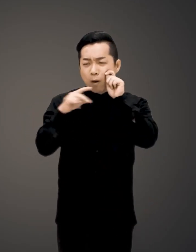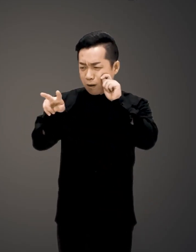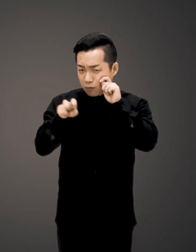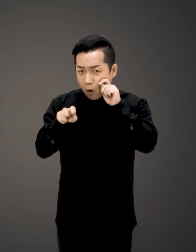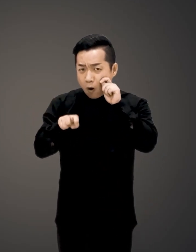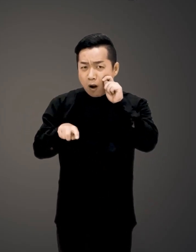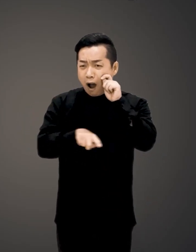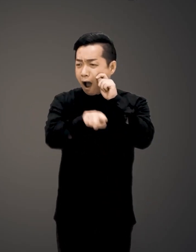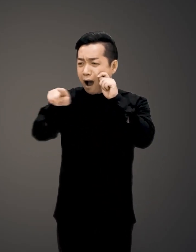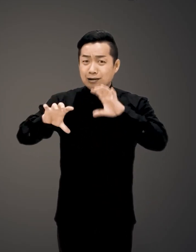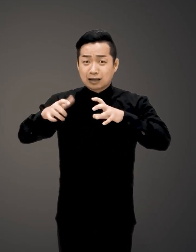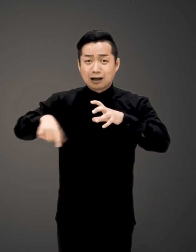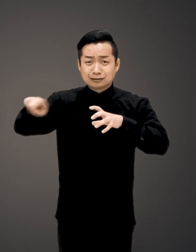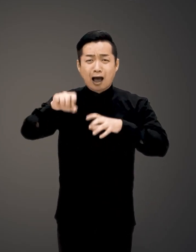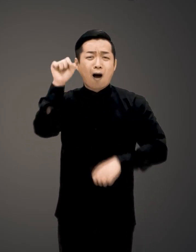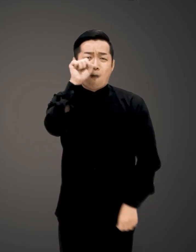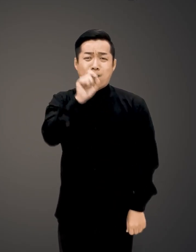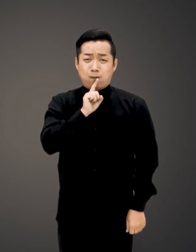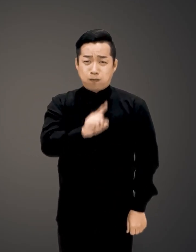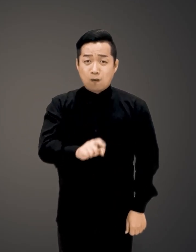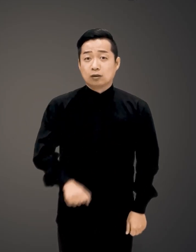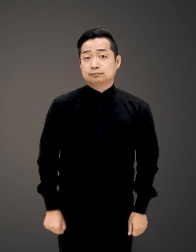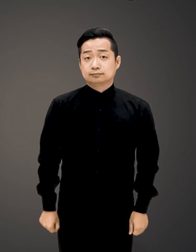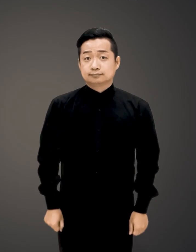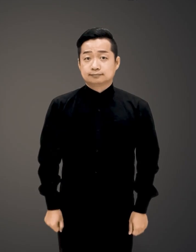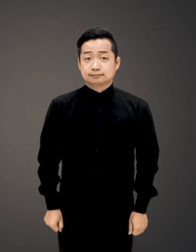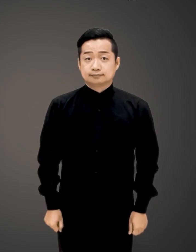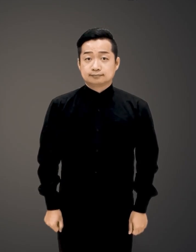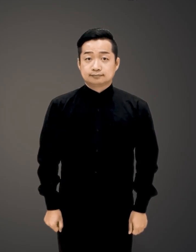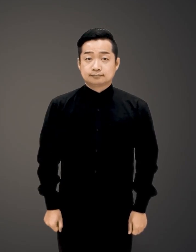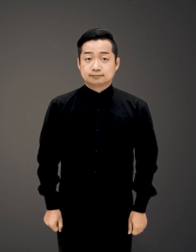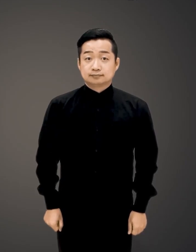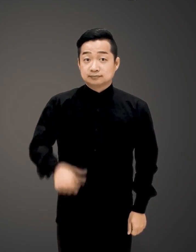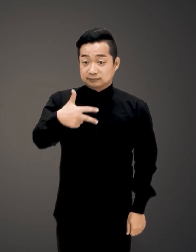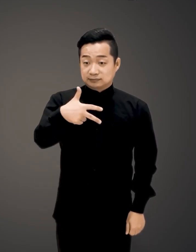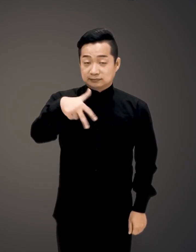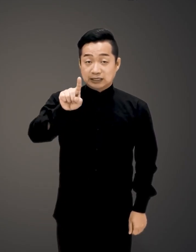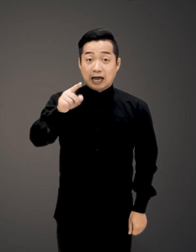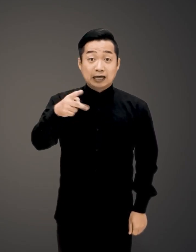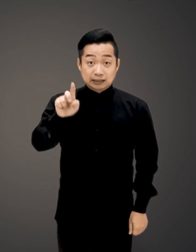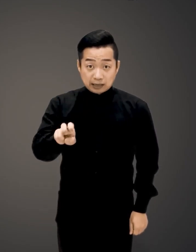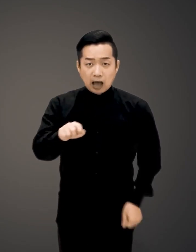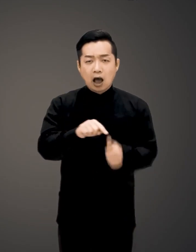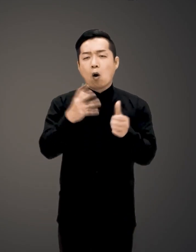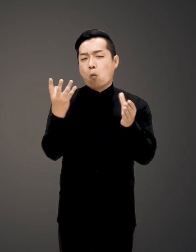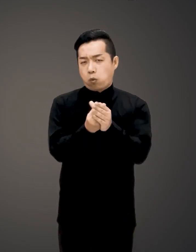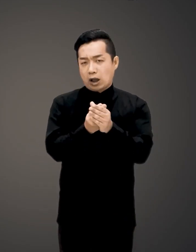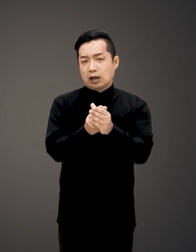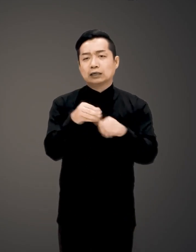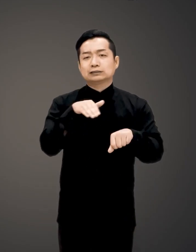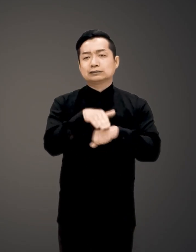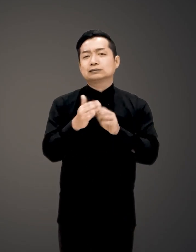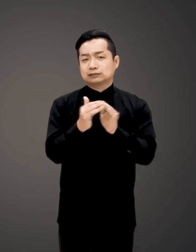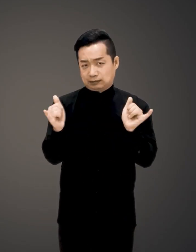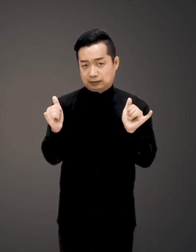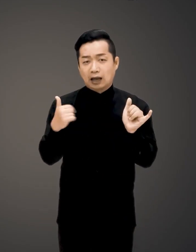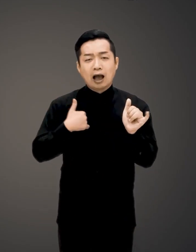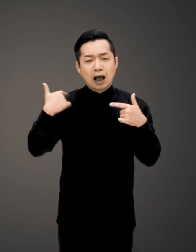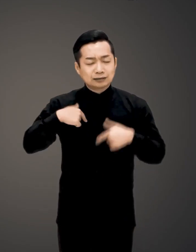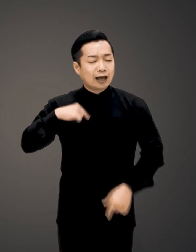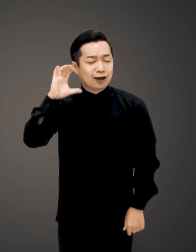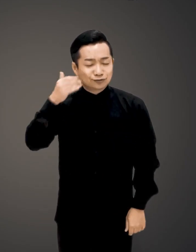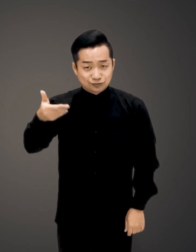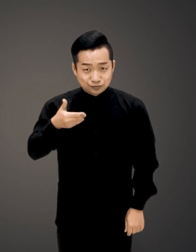고모를 빼면 세상에 자담을 싫어할 사람은 없을 것이다. 자담은 그만큼 완벽한 사람이었다. 내게 항상